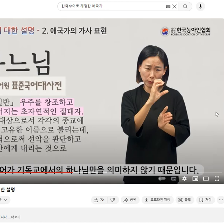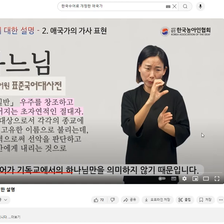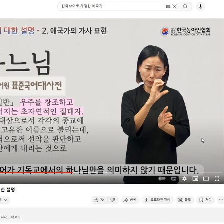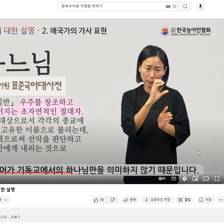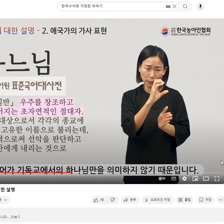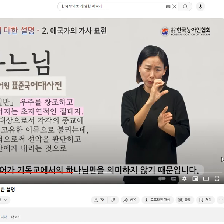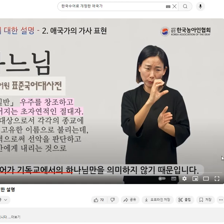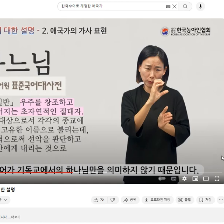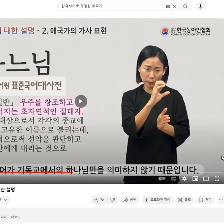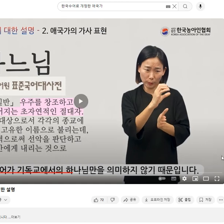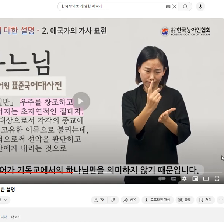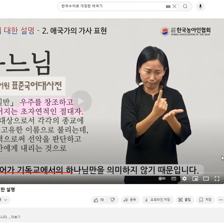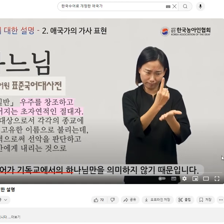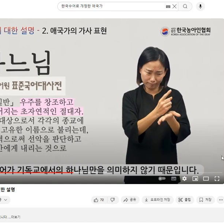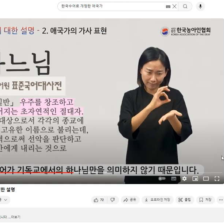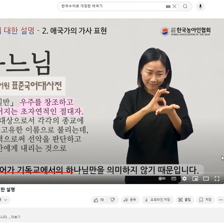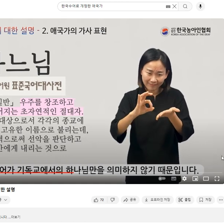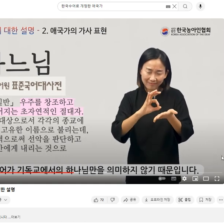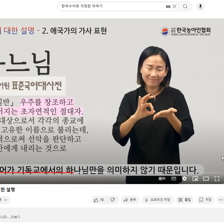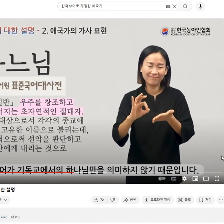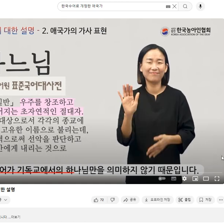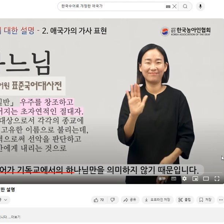전달할 때만 나타나시거든요.